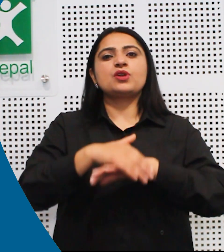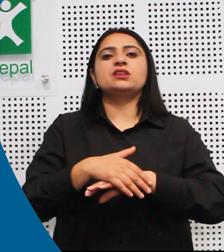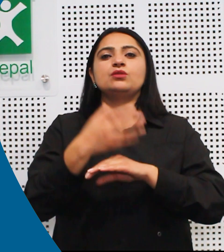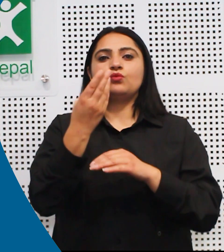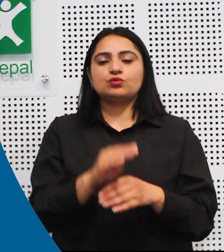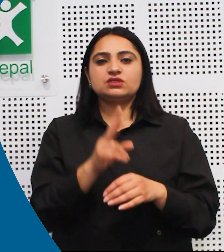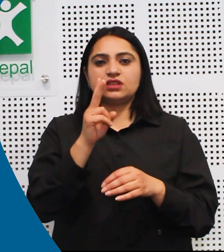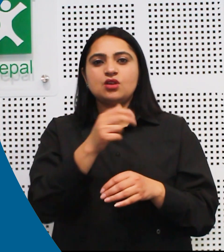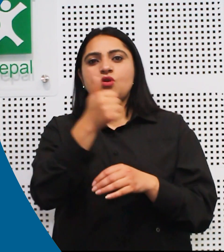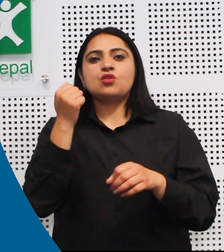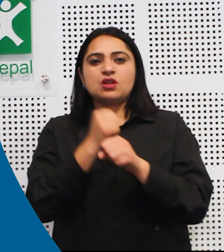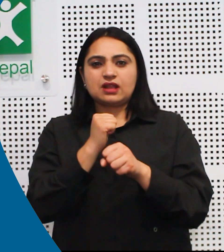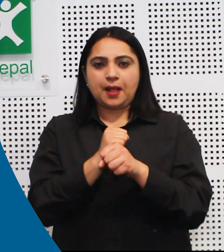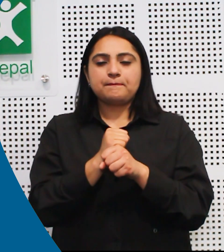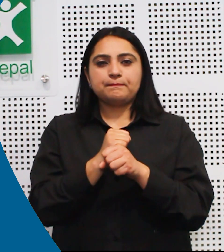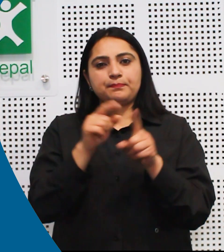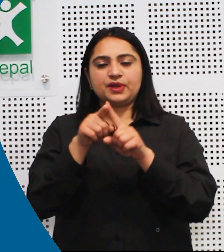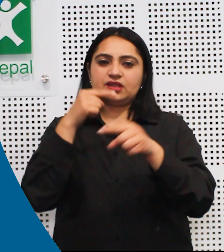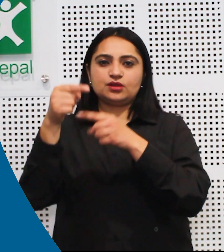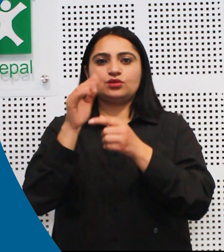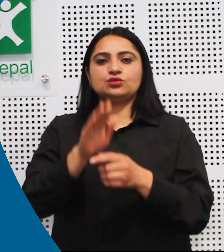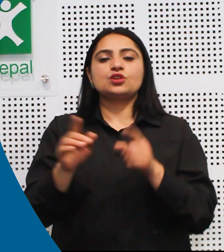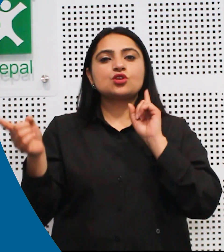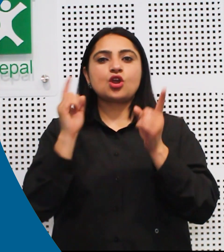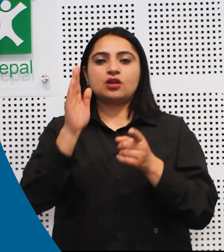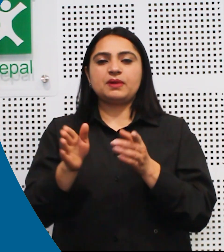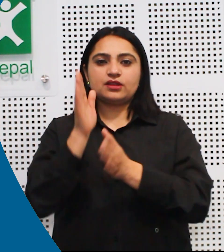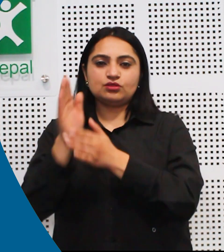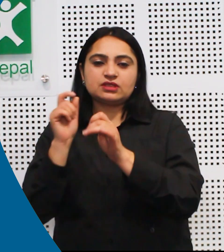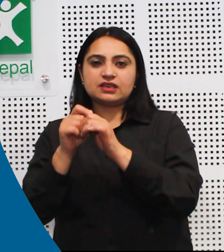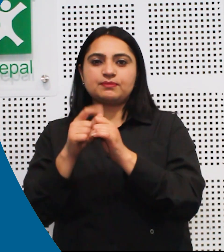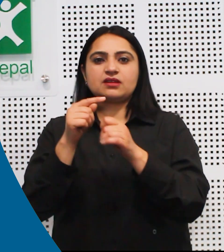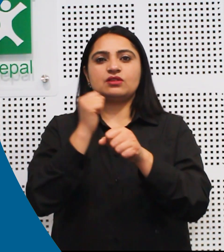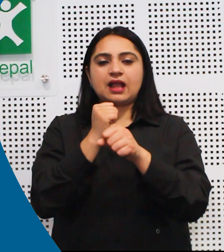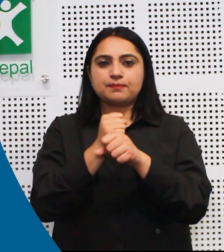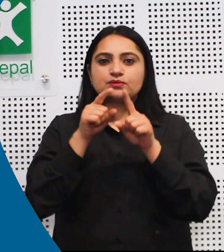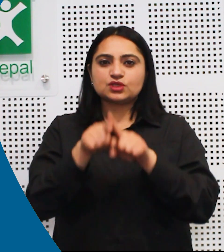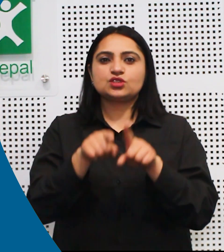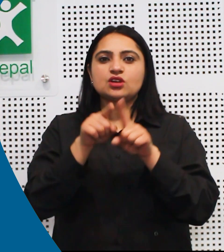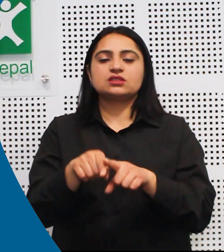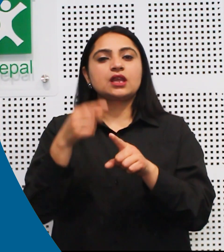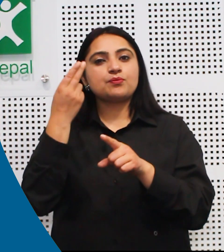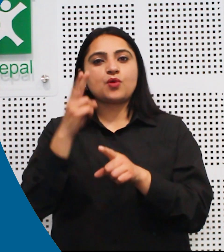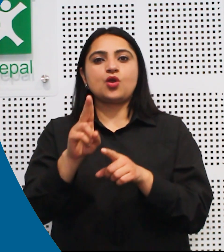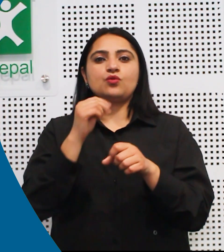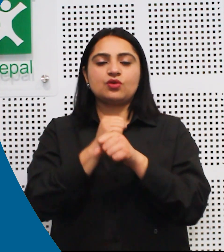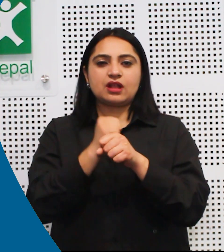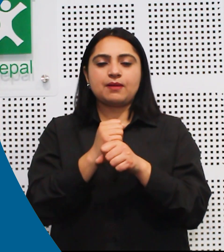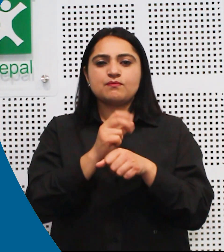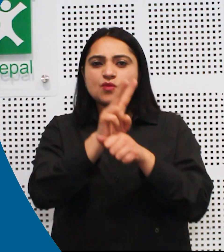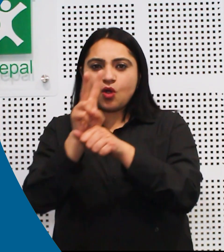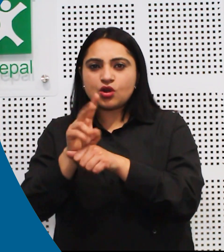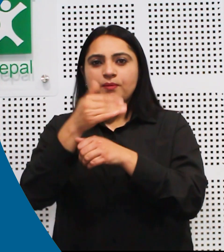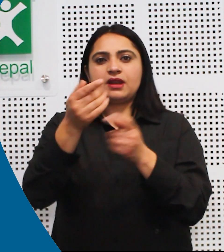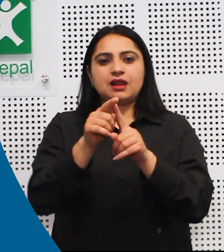हुनाले अरू कामहरू पनि क्रमिक रूपमा भइरहेको छ। नगरपालिकाले योजना निर्माणको कामसँगै भइरहेका कामको